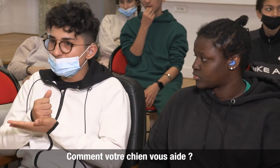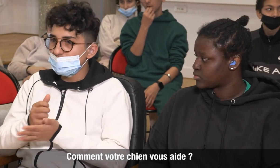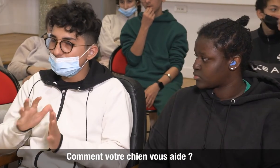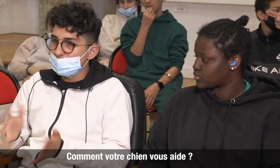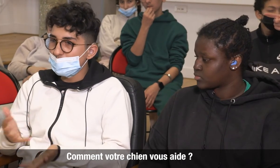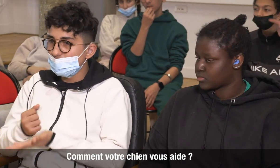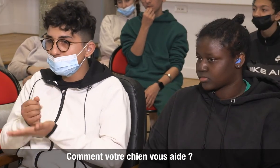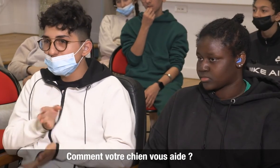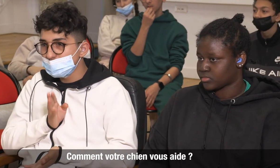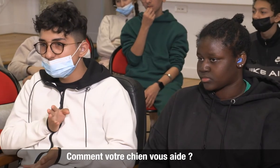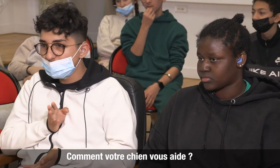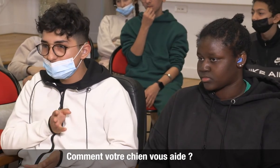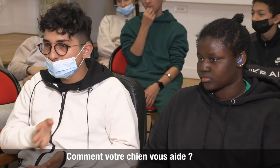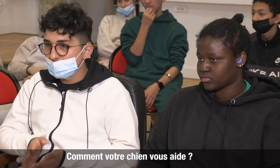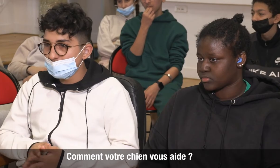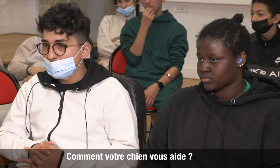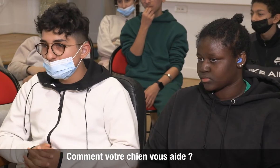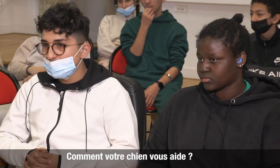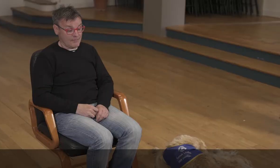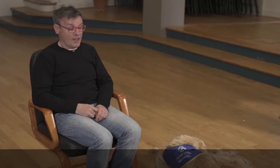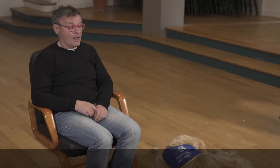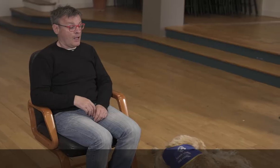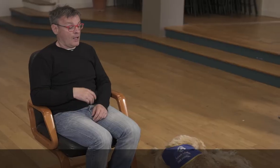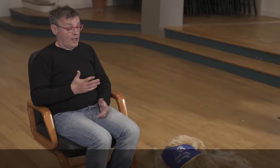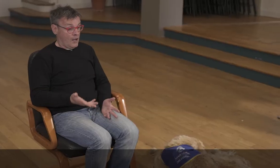Comment votre chien vous aide ?